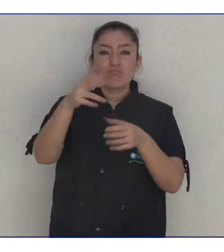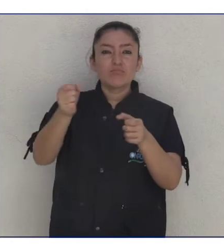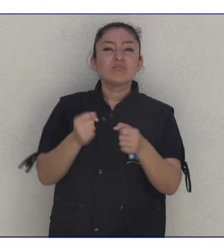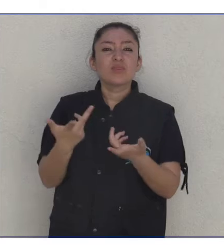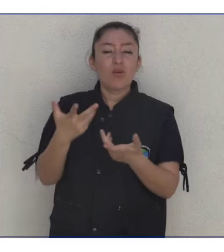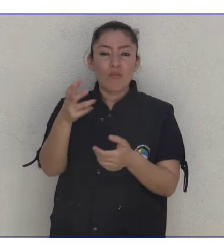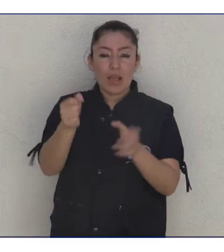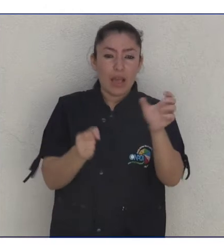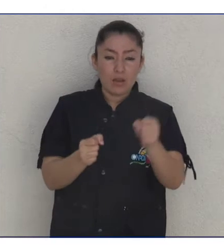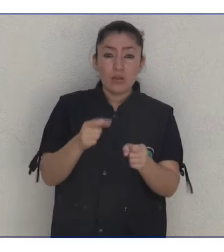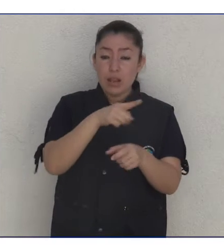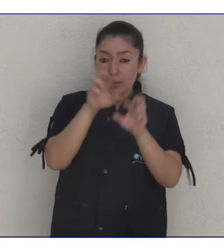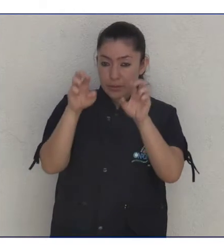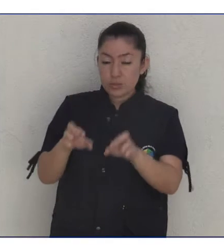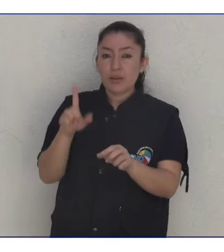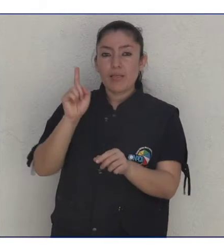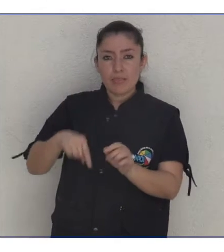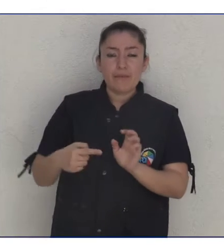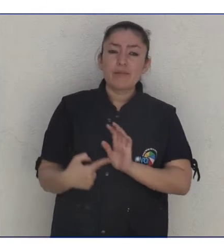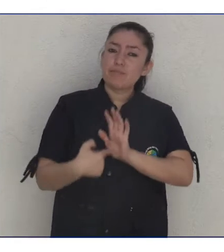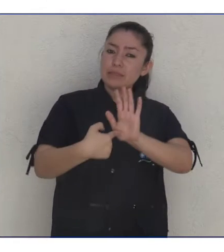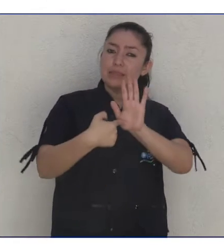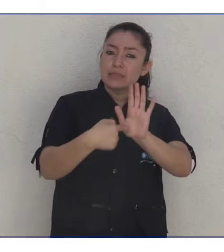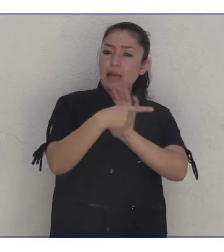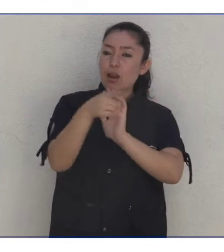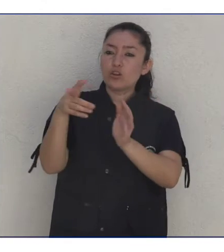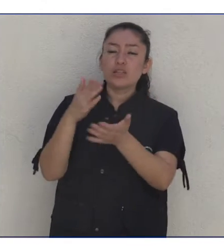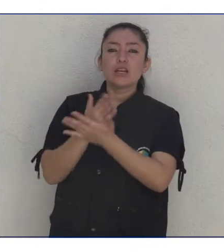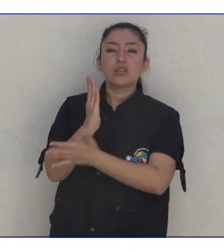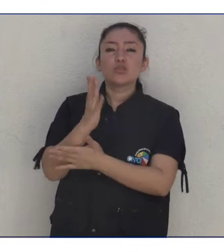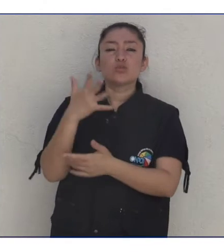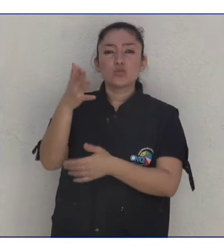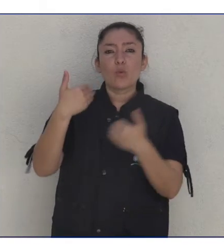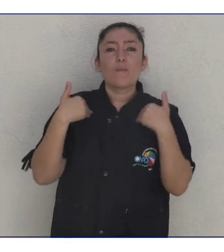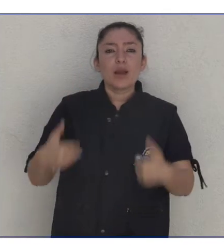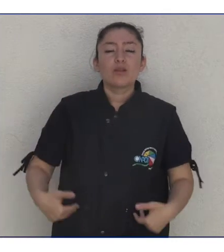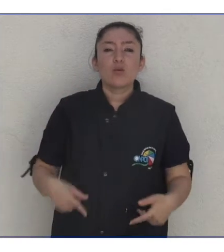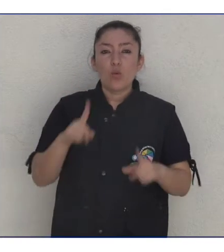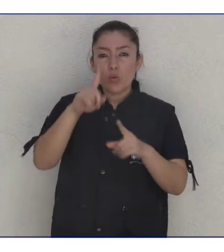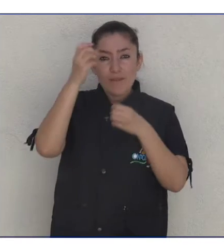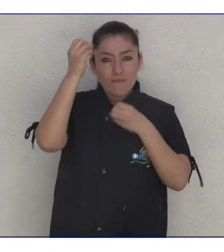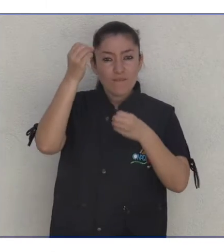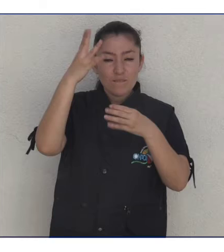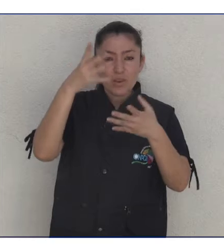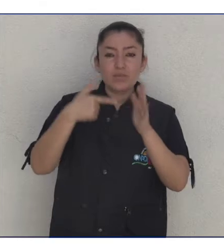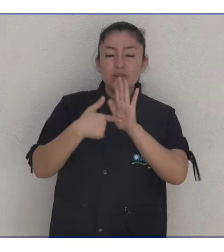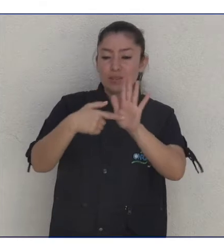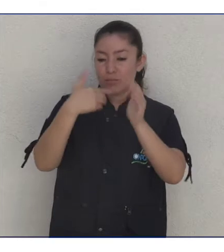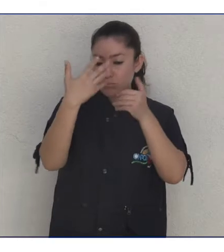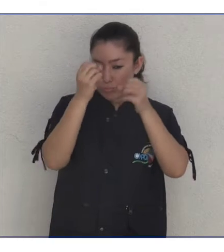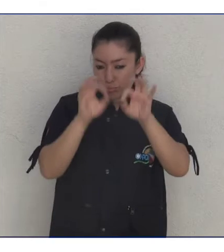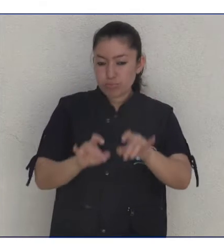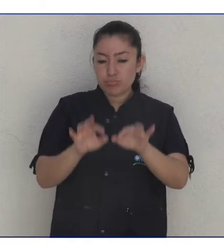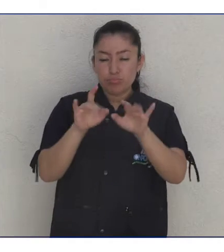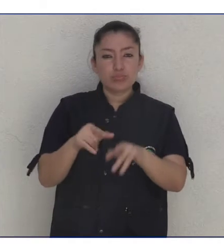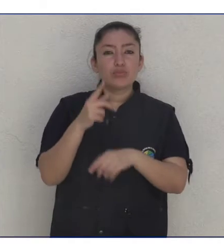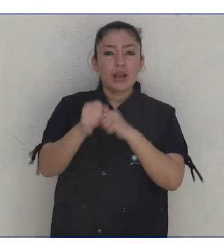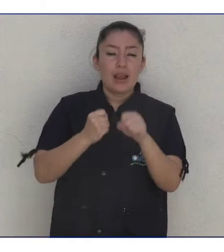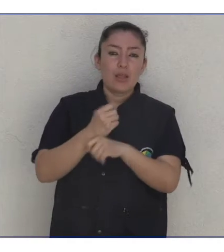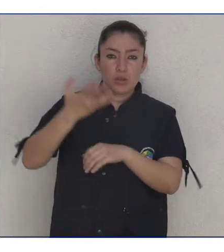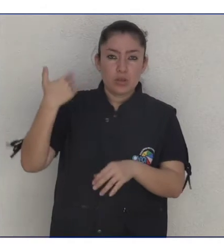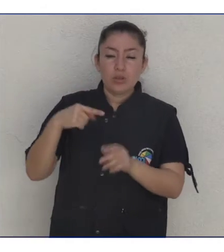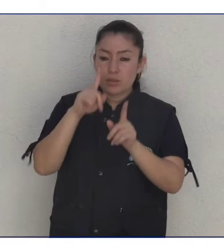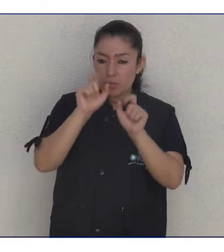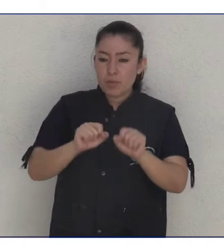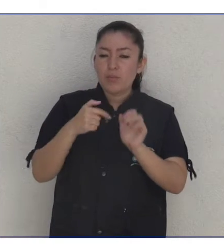Los sujetos obligados deberán presentar al Procurador de los Derechos Humanos un informe por escrito correspondiente al año anterior, a más